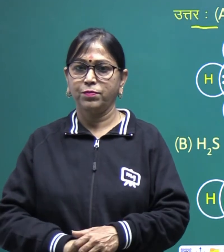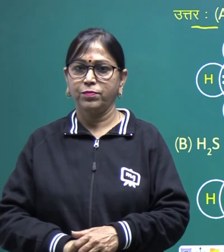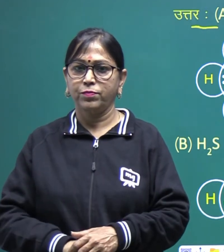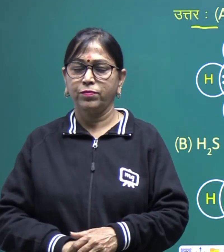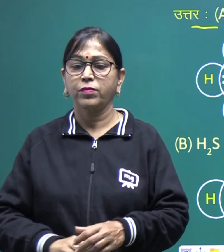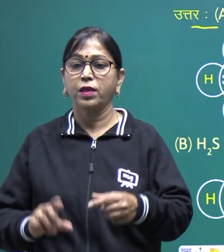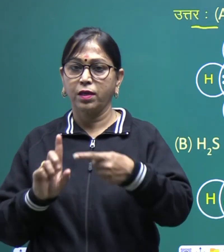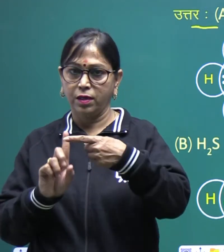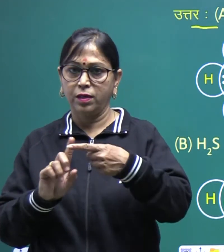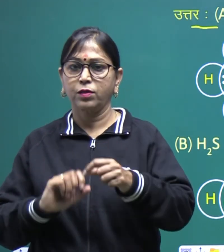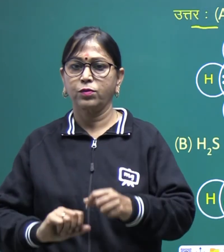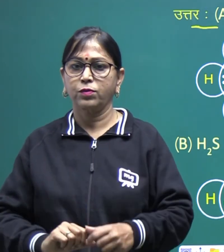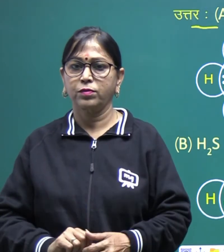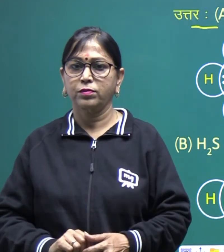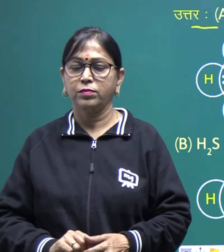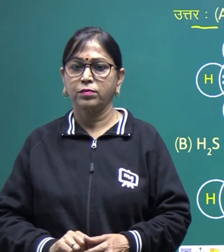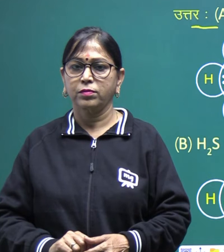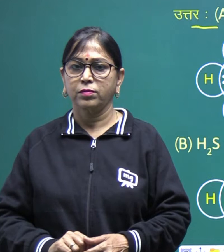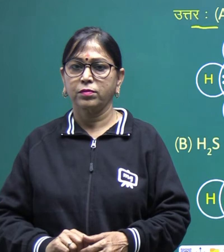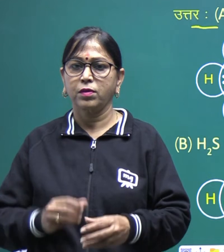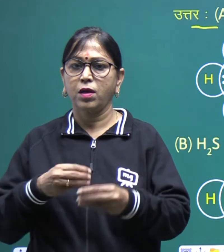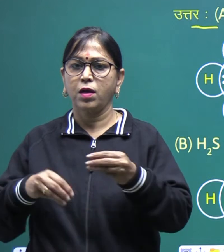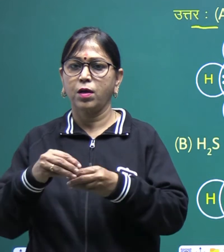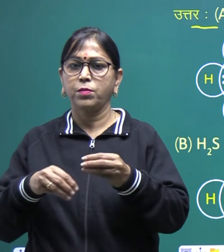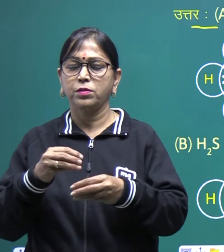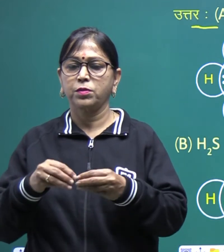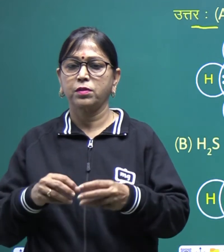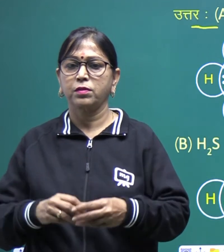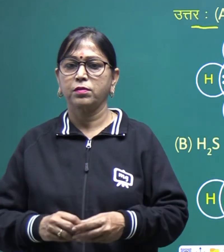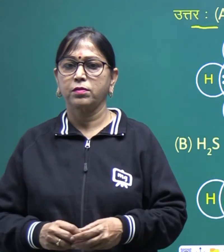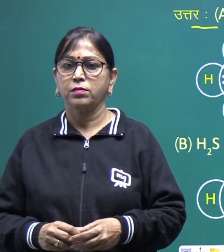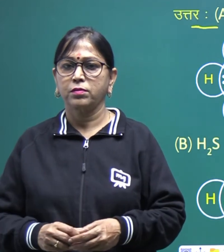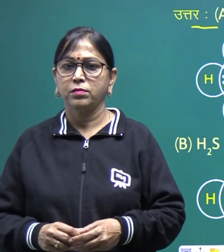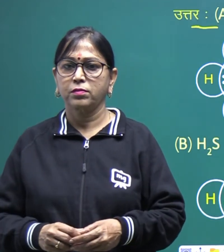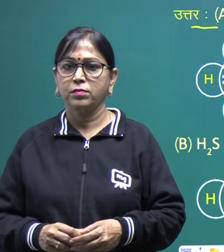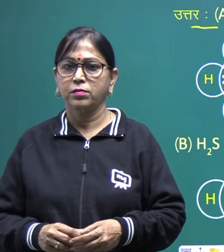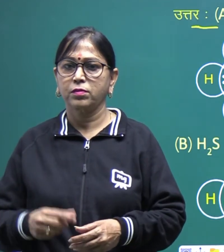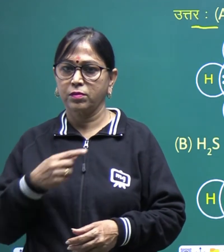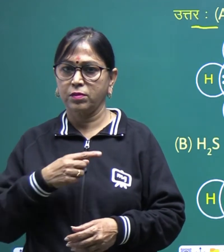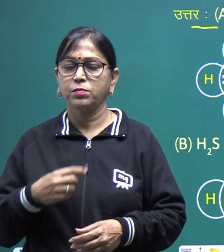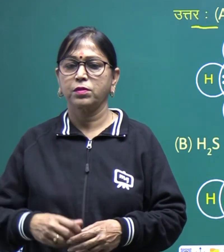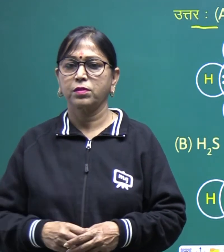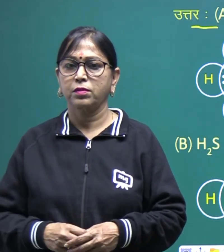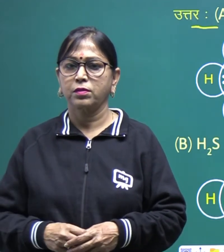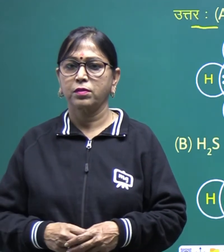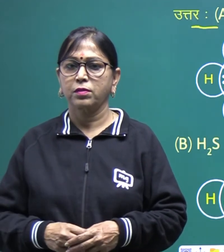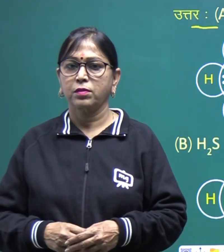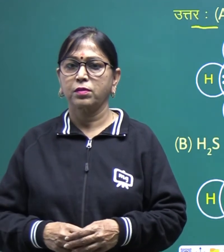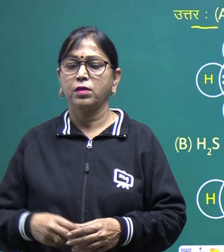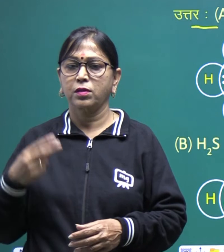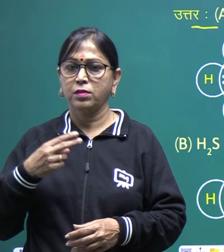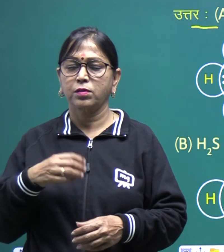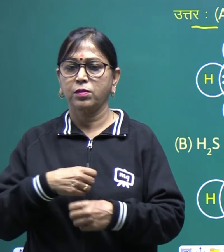के इलेक्ट्रॉन आपस में मिलकर इस प्रकार की संरचना